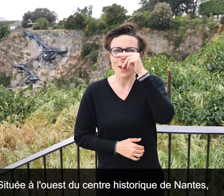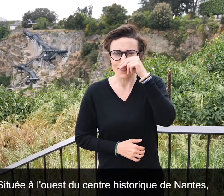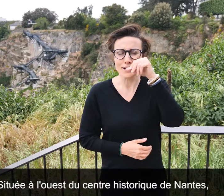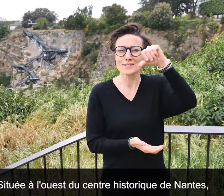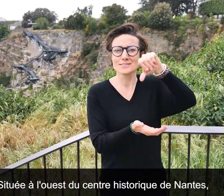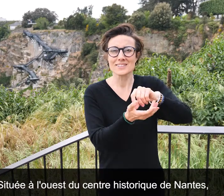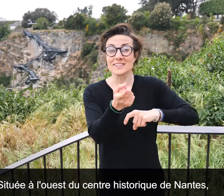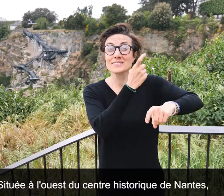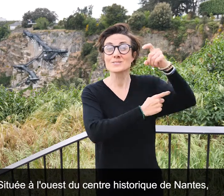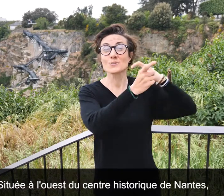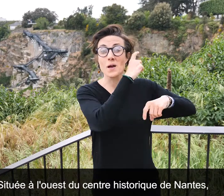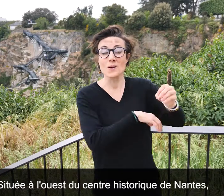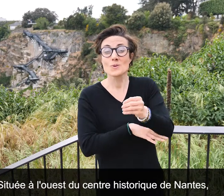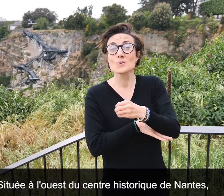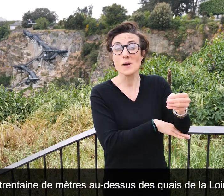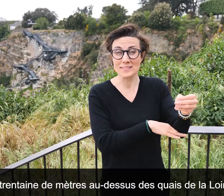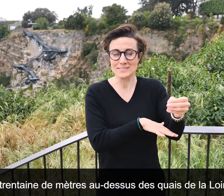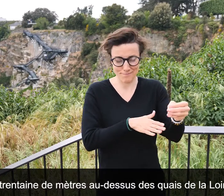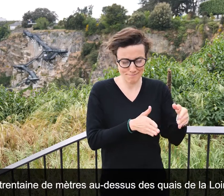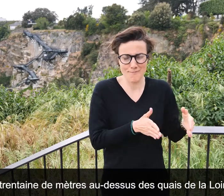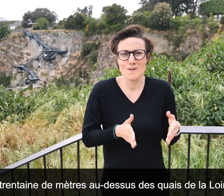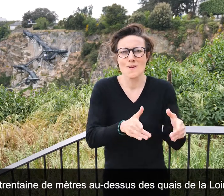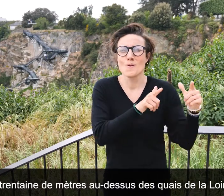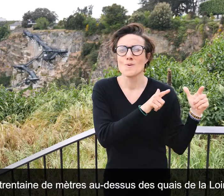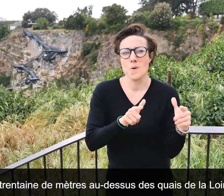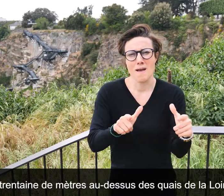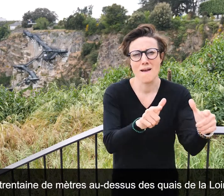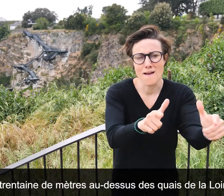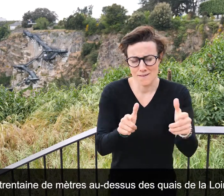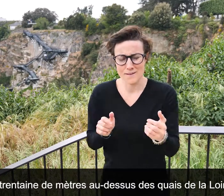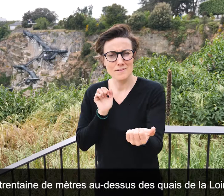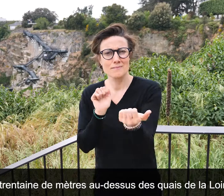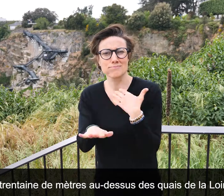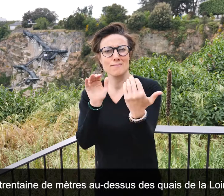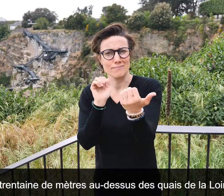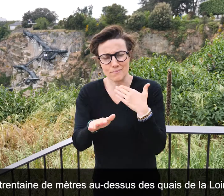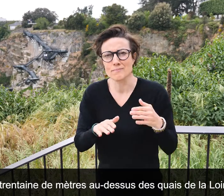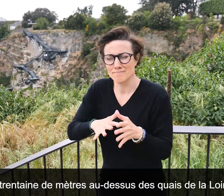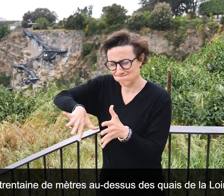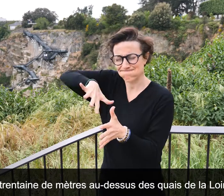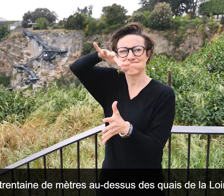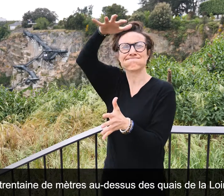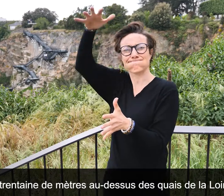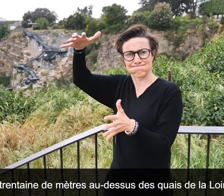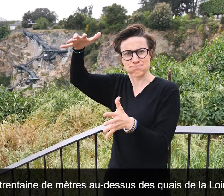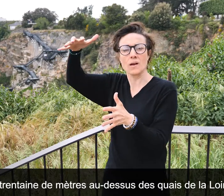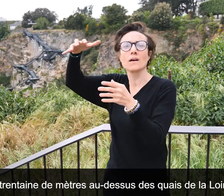situé à l'ouest du centre historique de nantes à une trentaine de mètres au dessus des quais de la loire